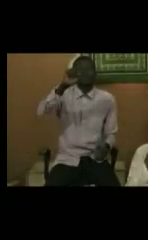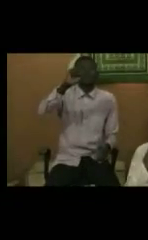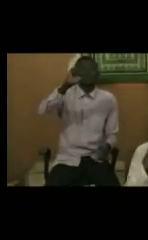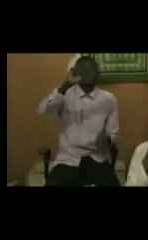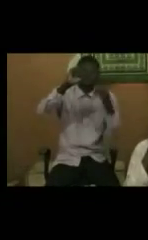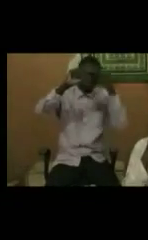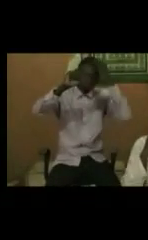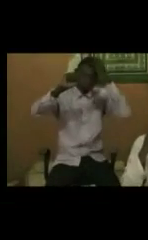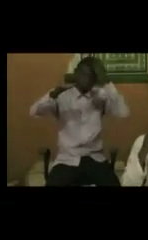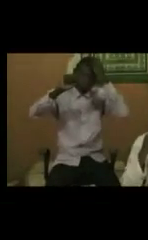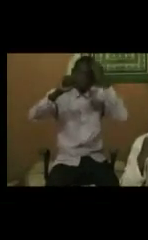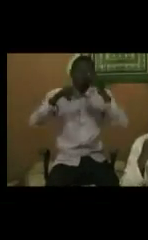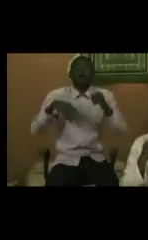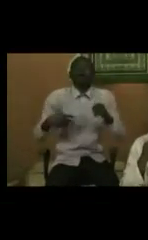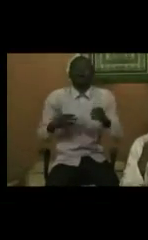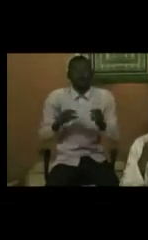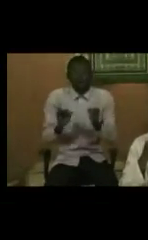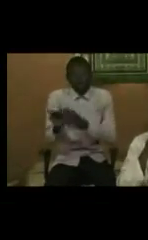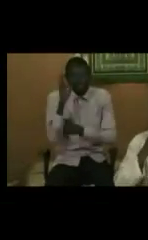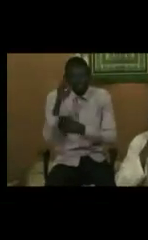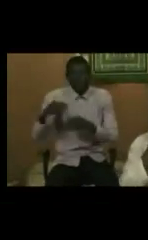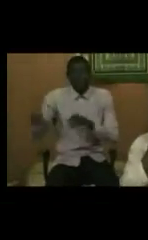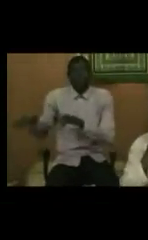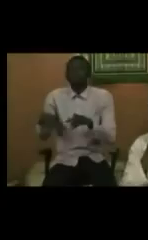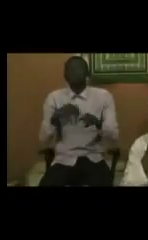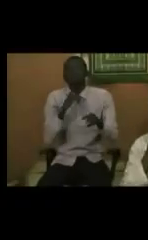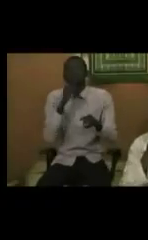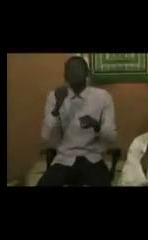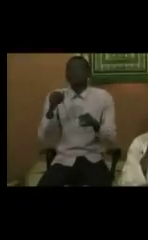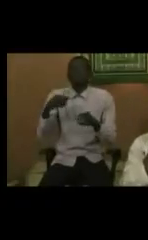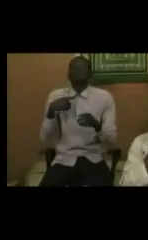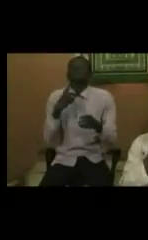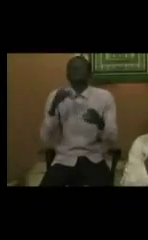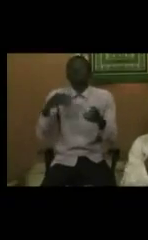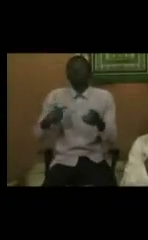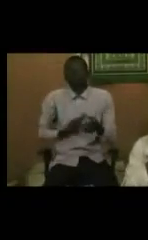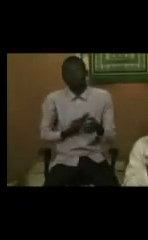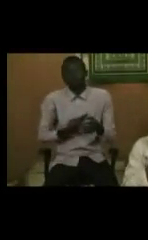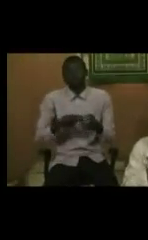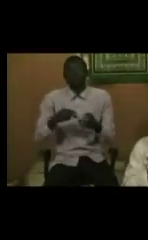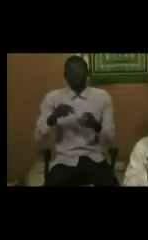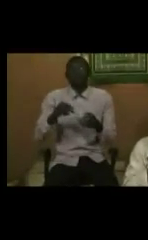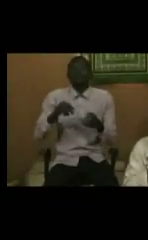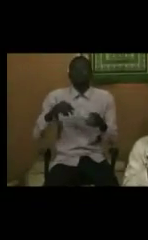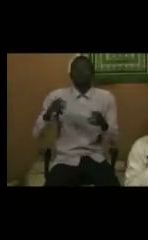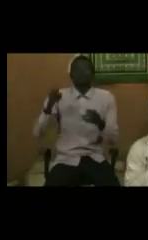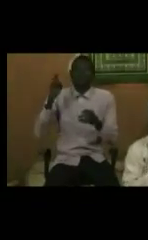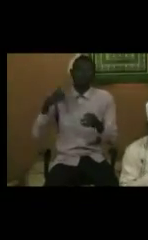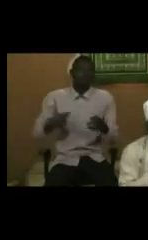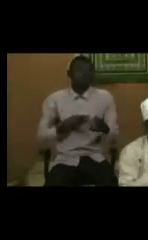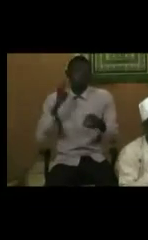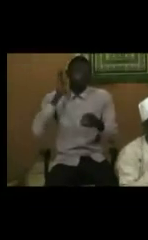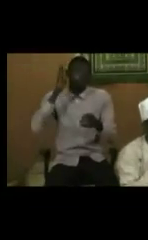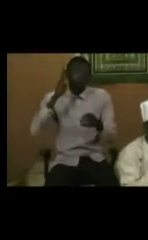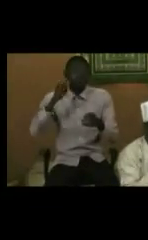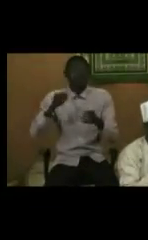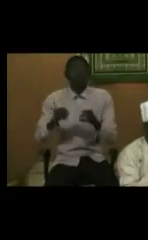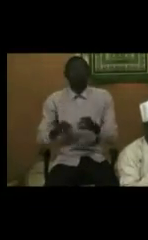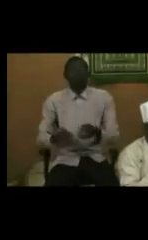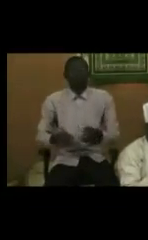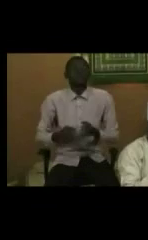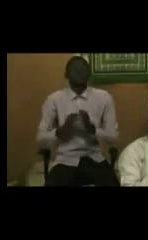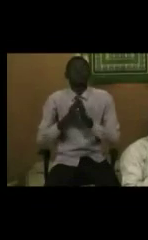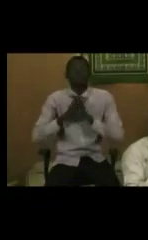se inaroni kan lo kin be ni o fi ruku ati sujudu le abomu